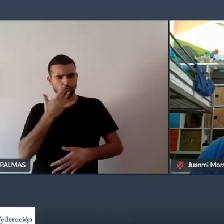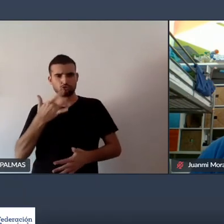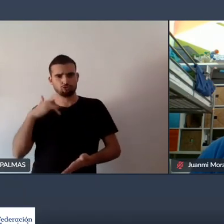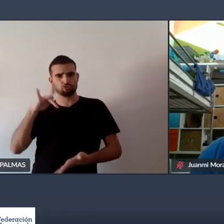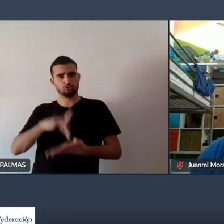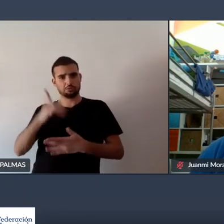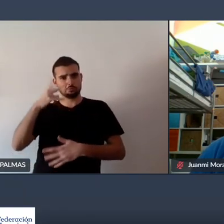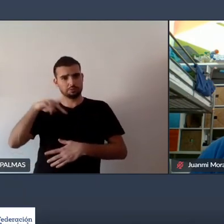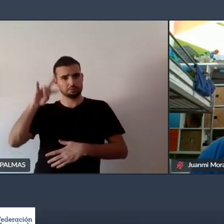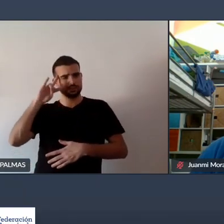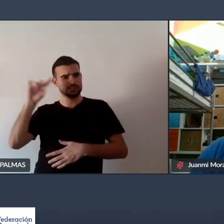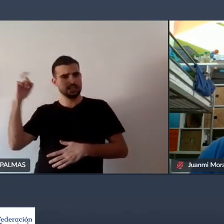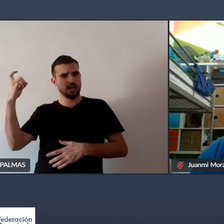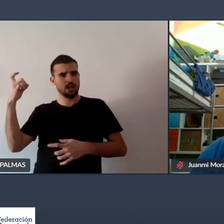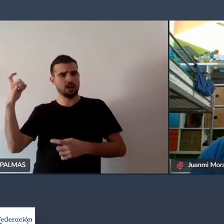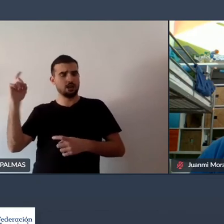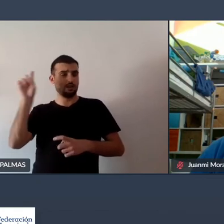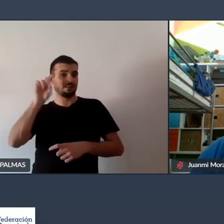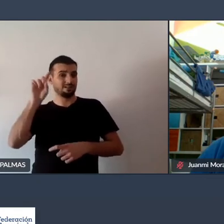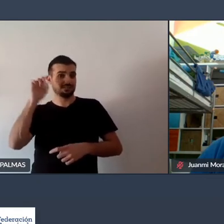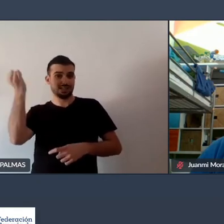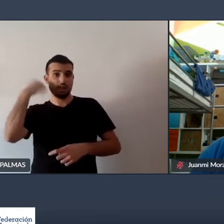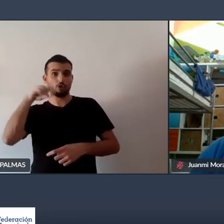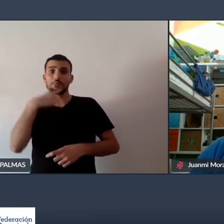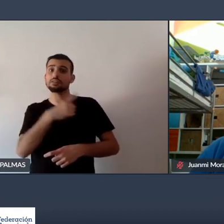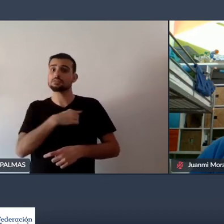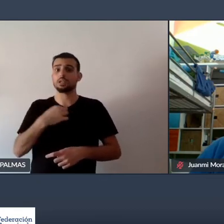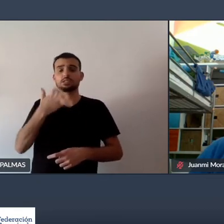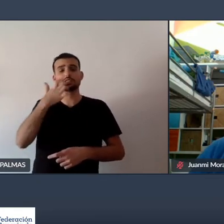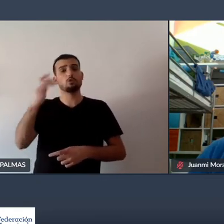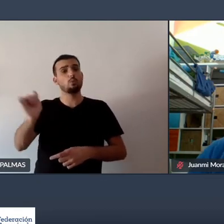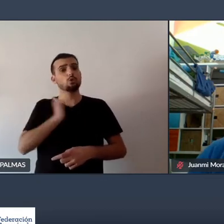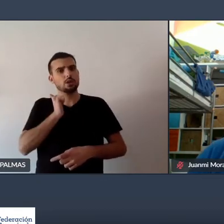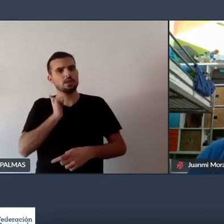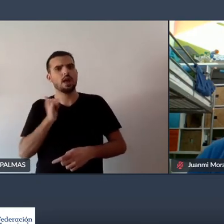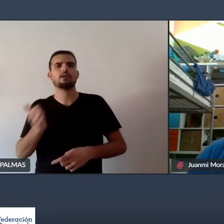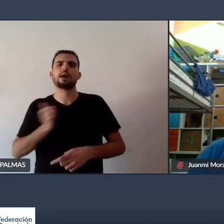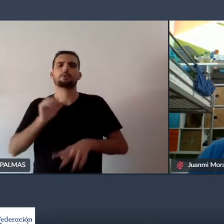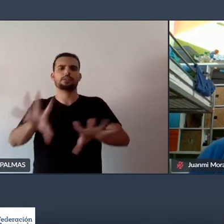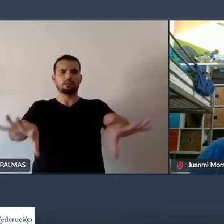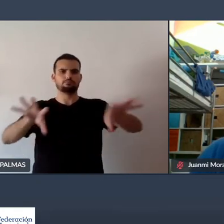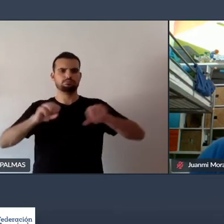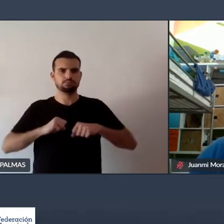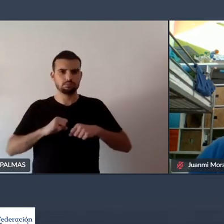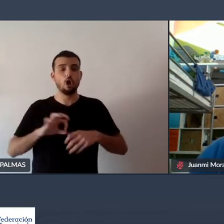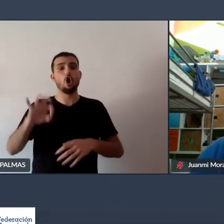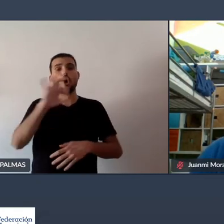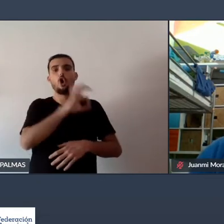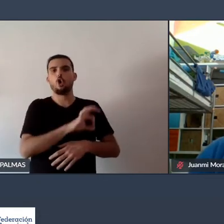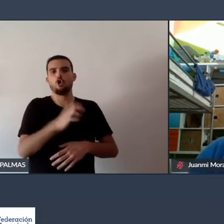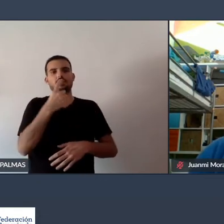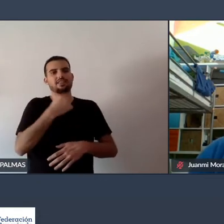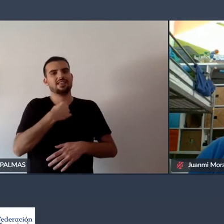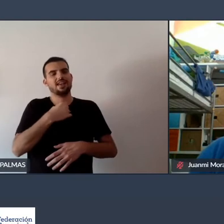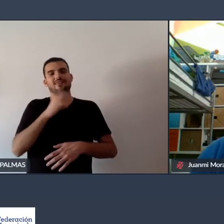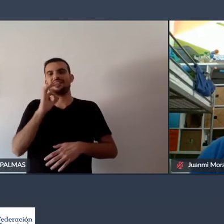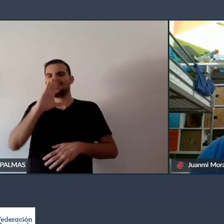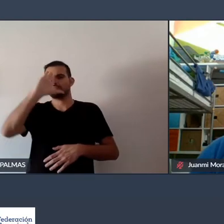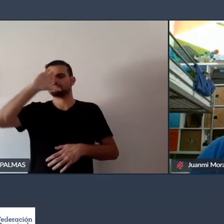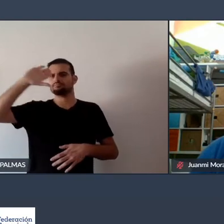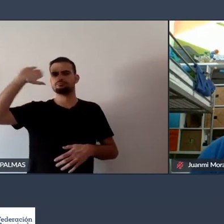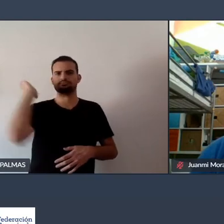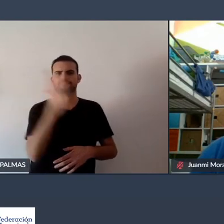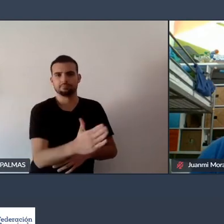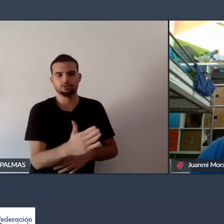el hecho de que aprovechas todas las oportunidades que brindaba el sistema, y había entrenadores que querían llegar al final del sistema siempre, como norma. Yo soy